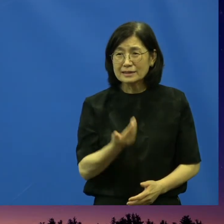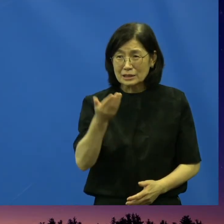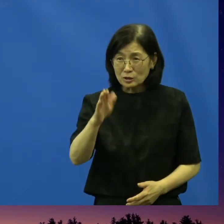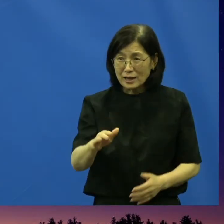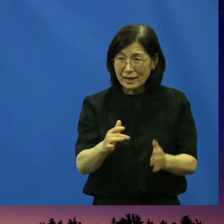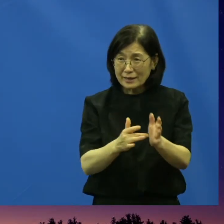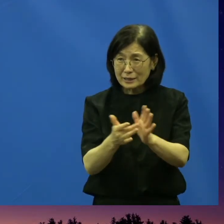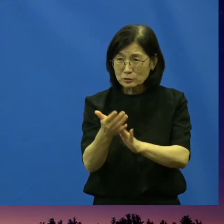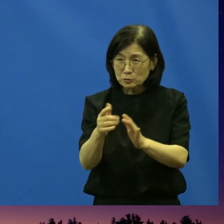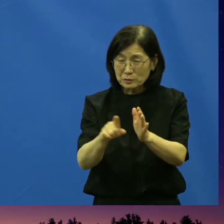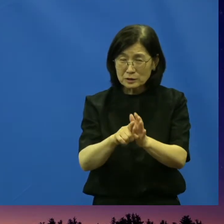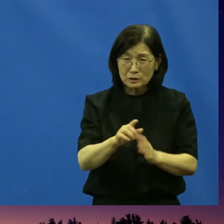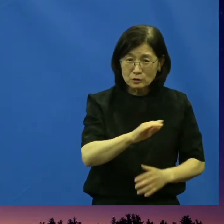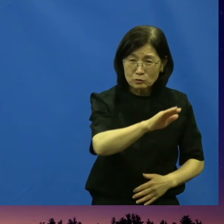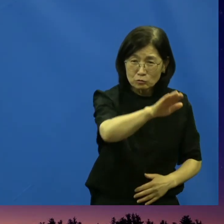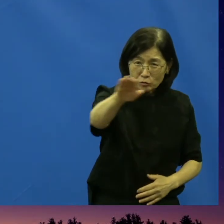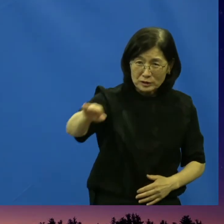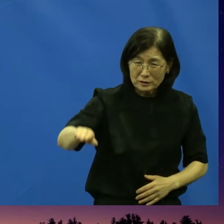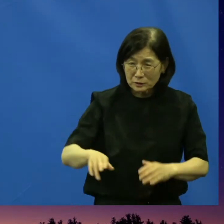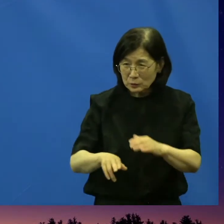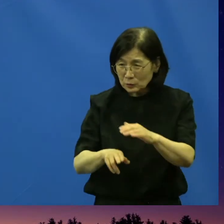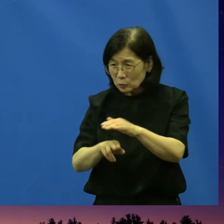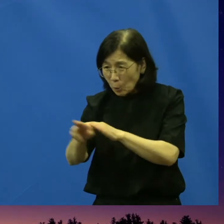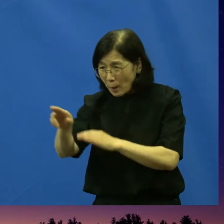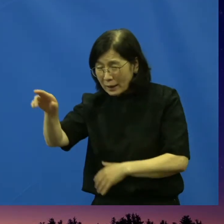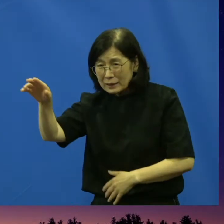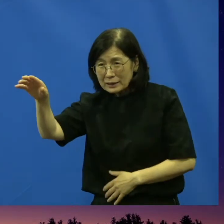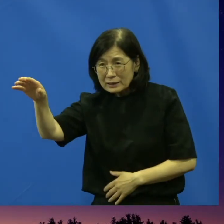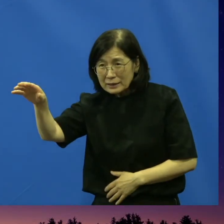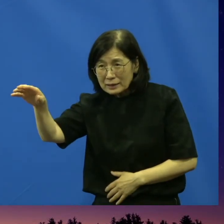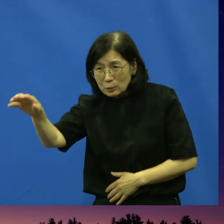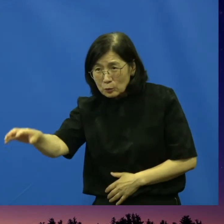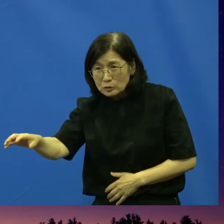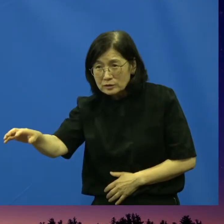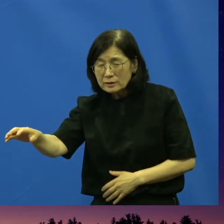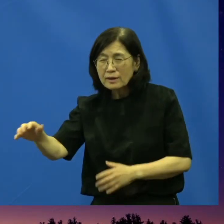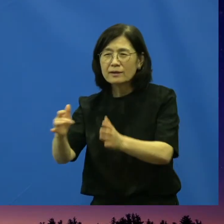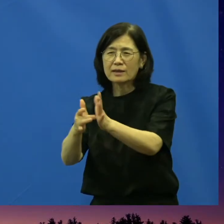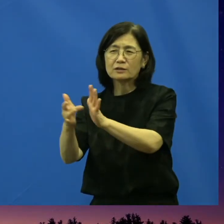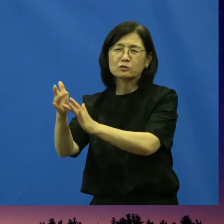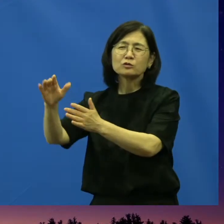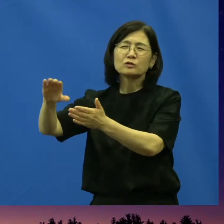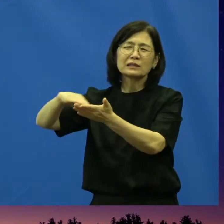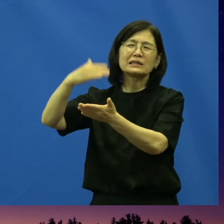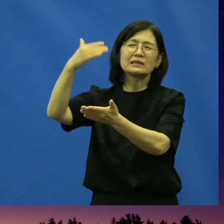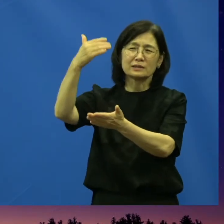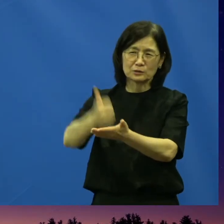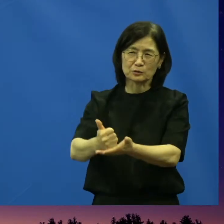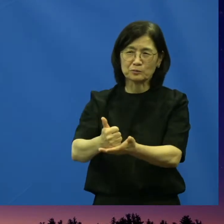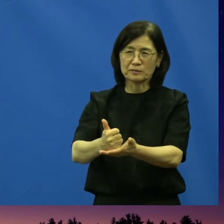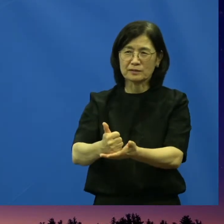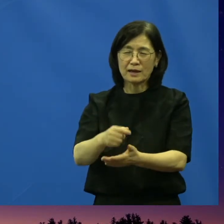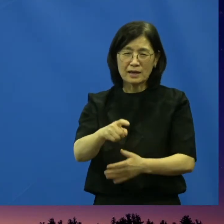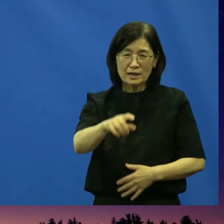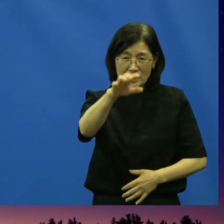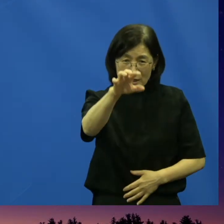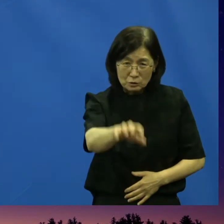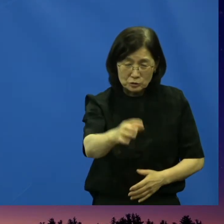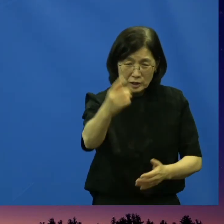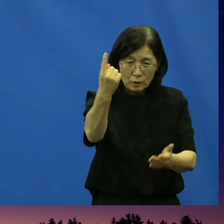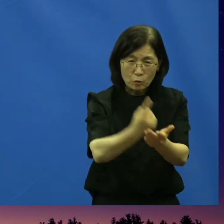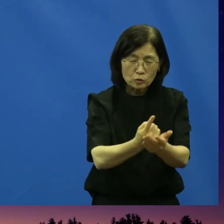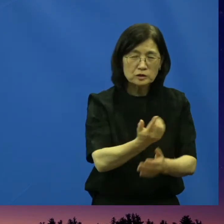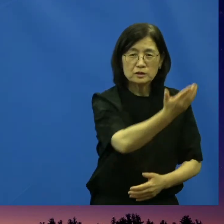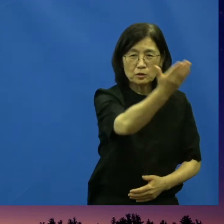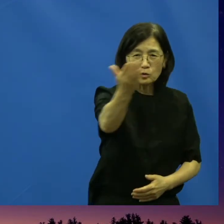할지가 분명한 거예요. 그것을 알고 이 밤에 기도의 자리에 차라 나온 여러분들은 이미 소망이 있는 줄로 믿습니다. 두